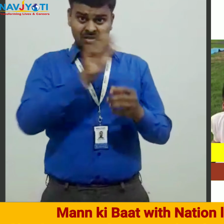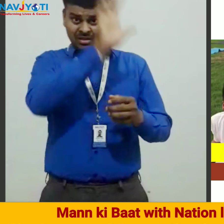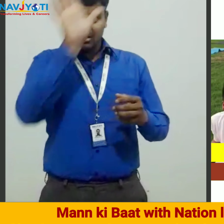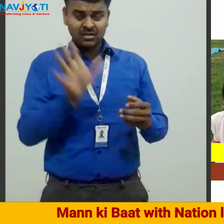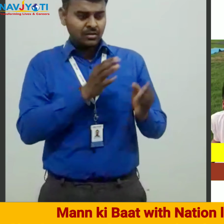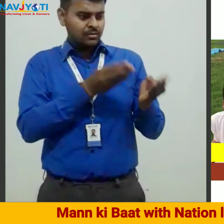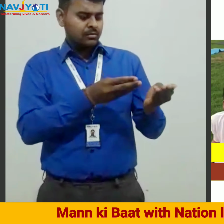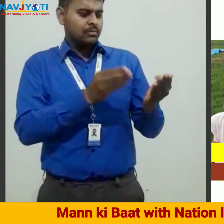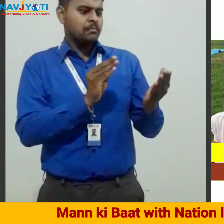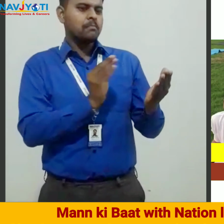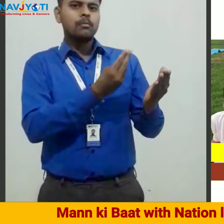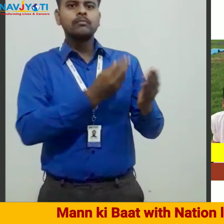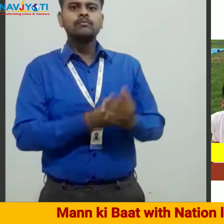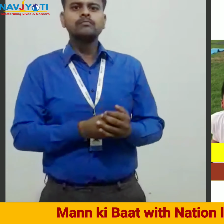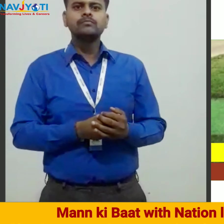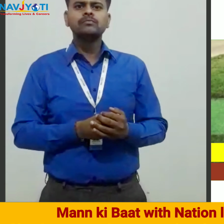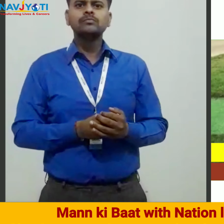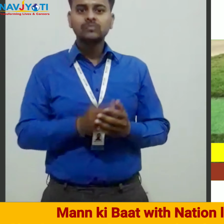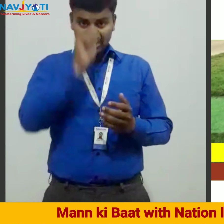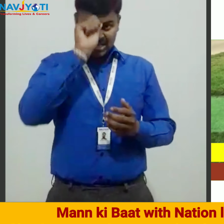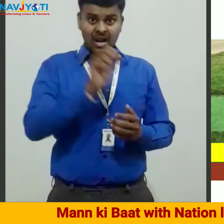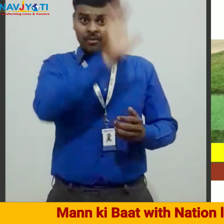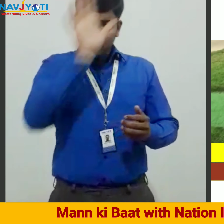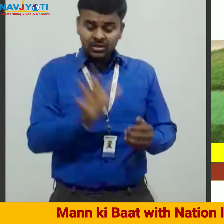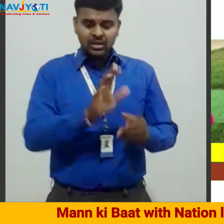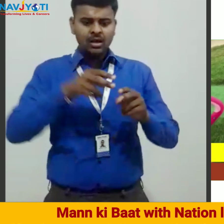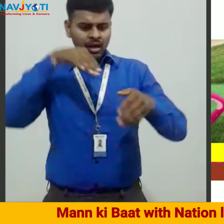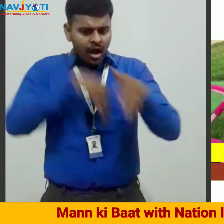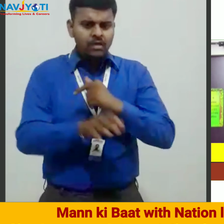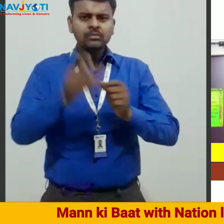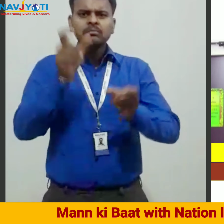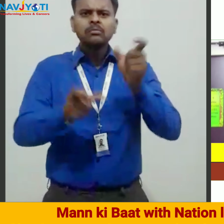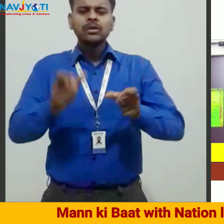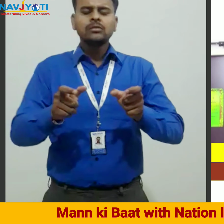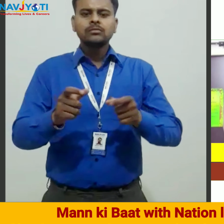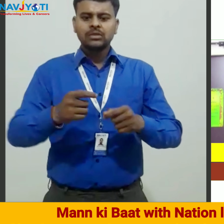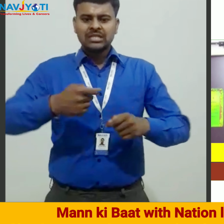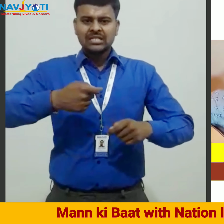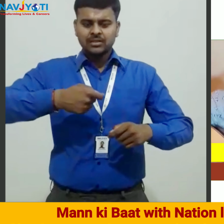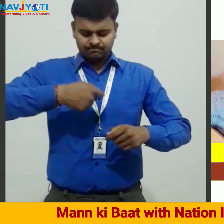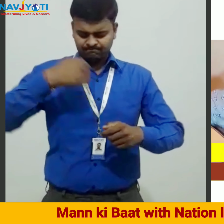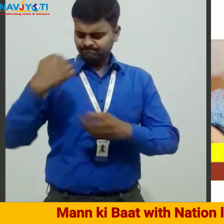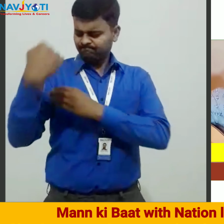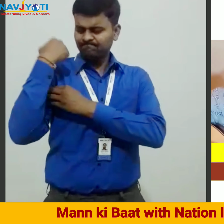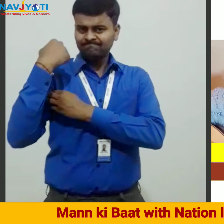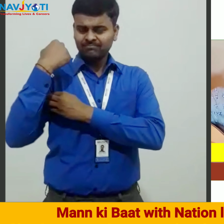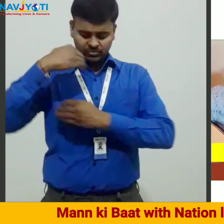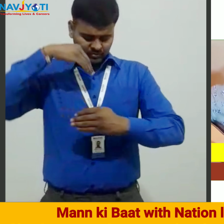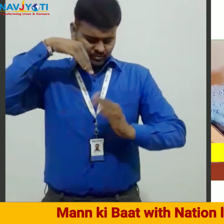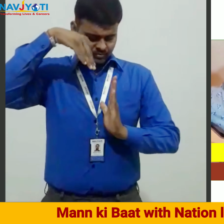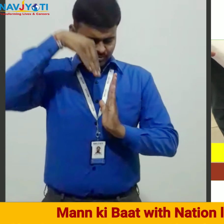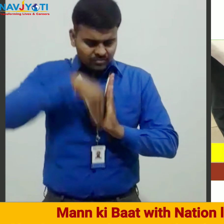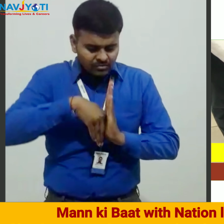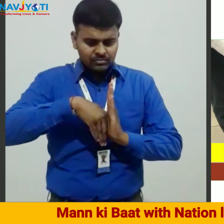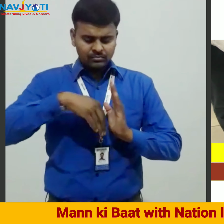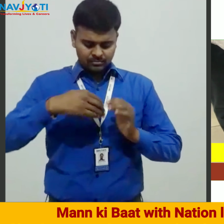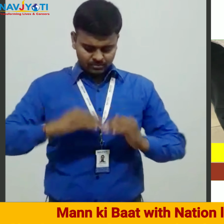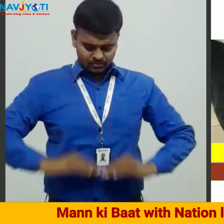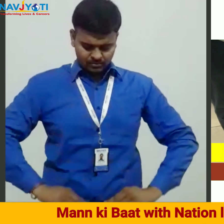भारत के आयुर्वेद और योग के महत्व को भी लोग बड़े विशिष्ट भाव से देख रहे हैं। सोशल मीडिया पर